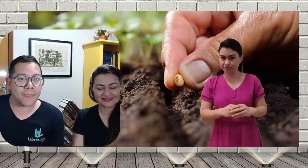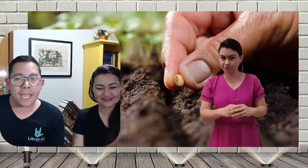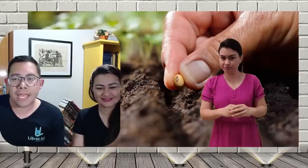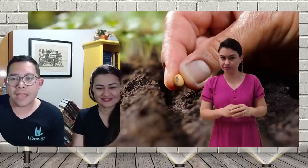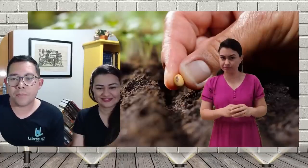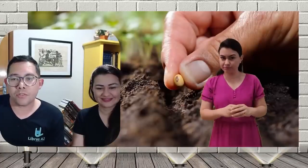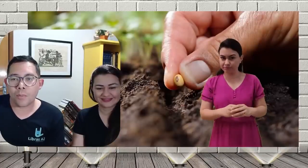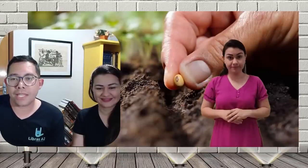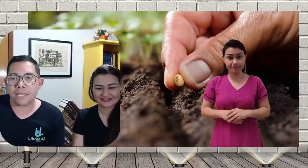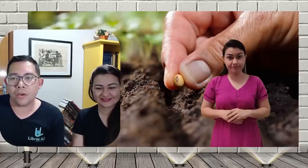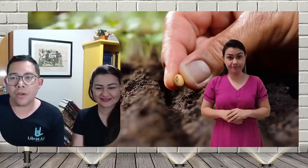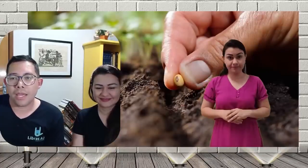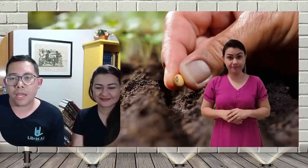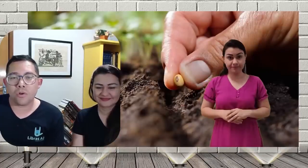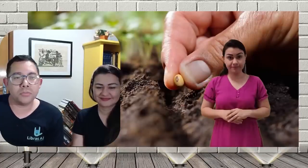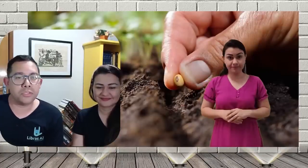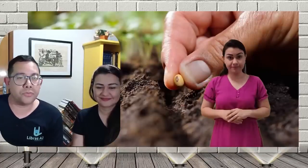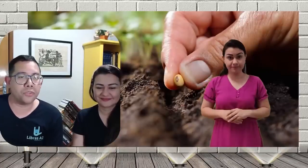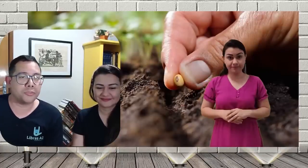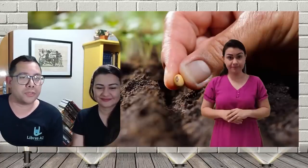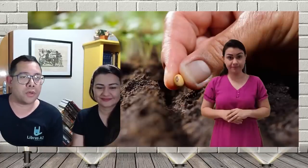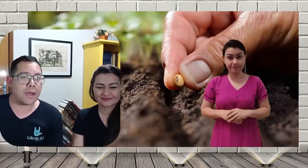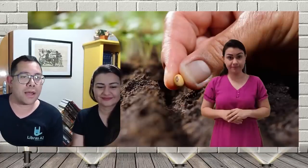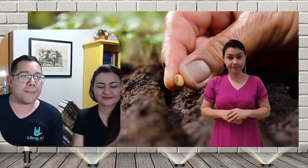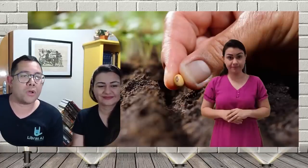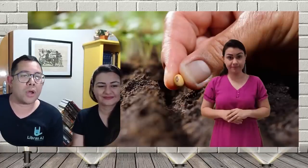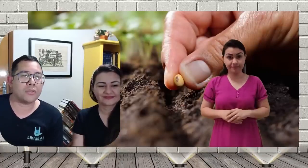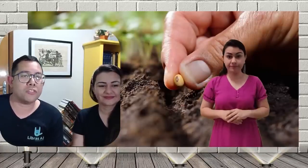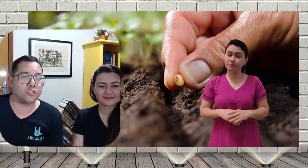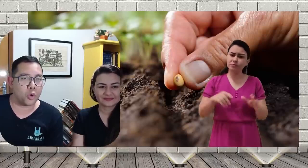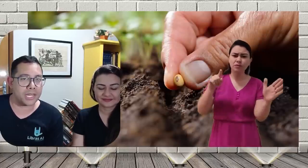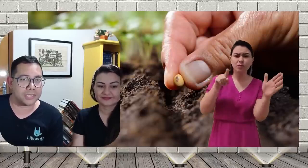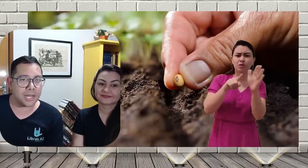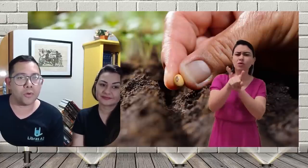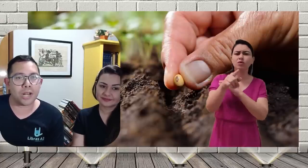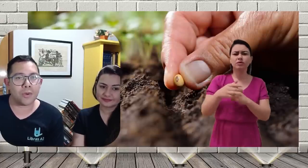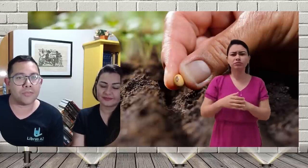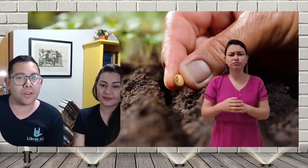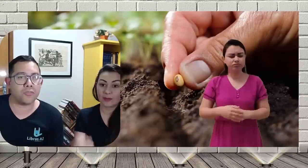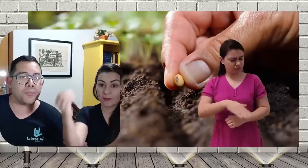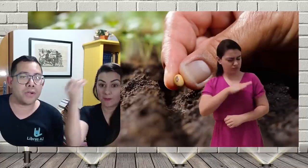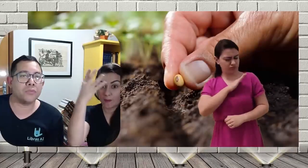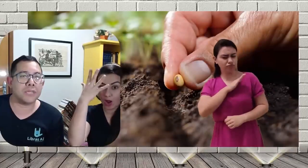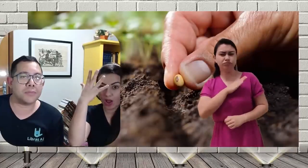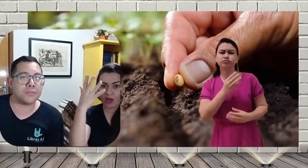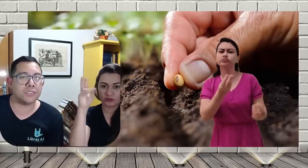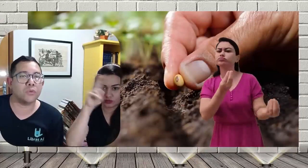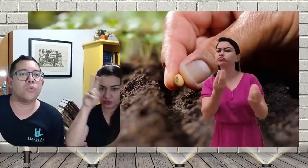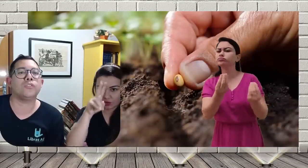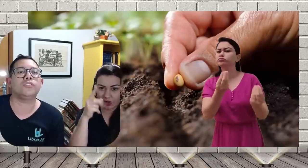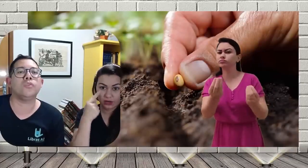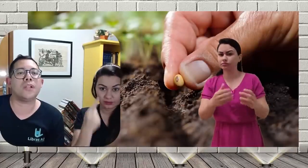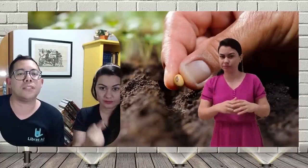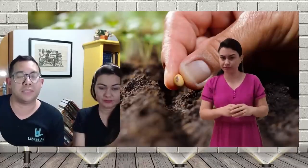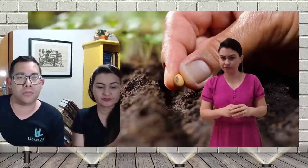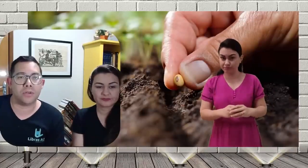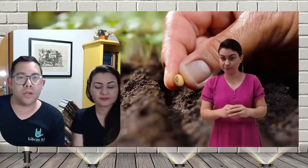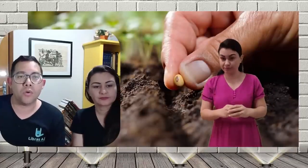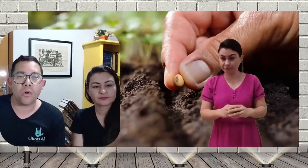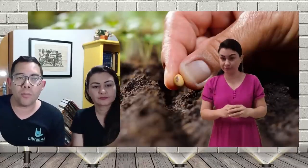E aí, pessoal, aqui, ó, é como se fosse, pessoal, a moral da história, tá? A moral, ela fala, ó, vou perguntar pra você, o seu coração, como